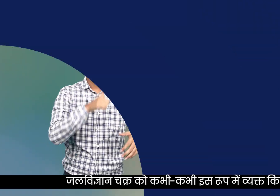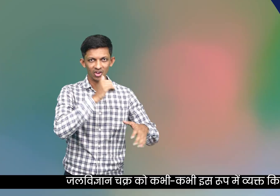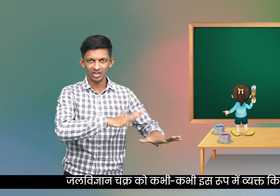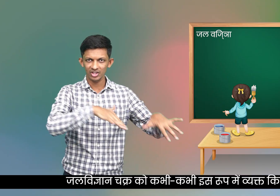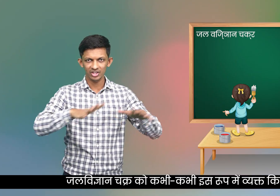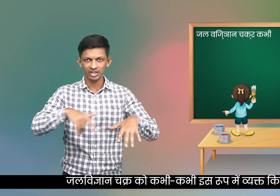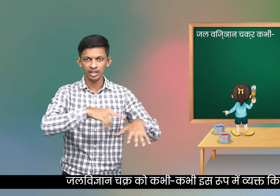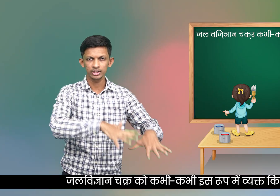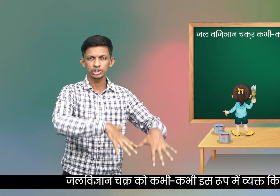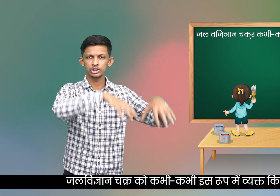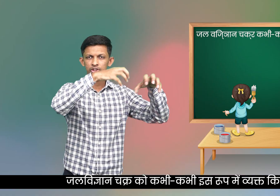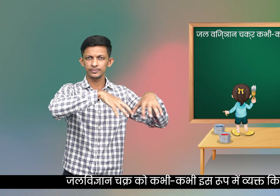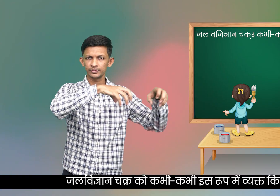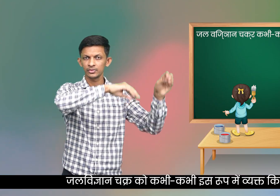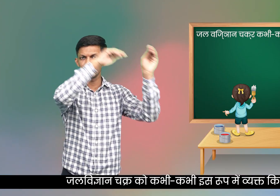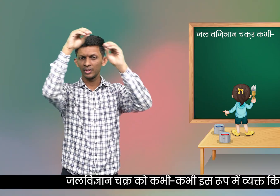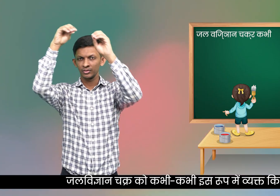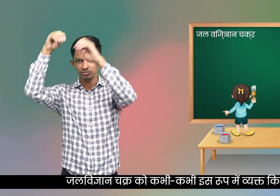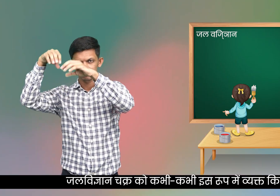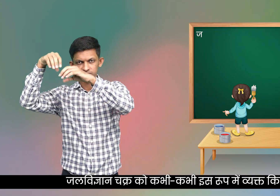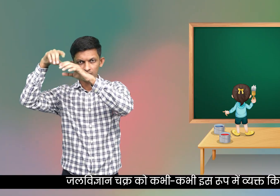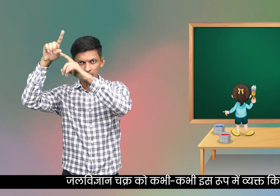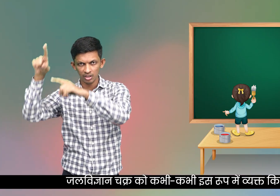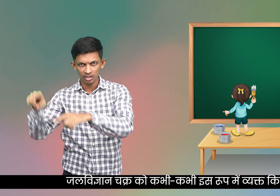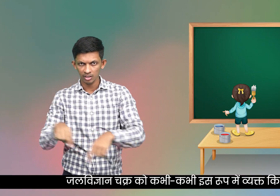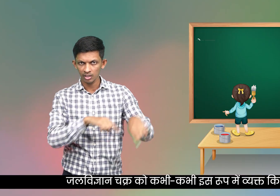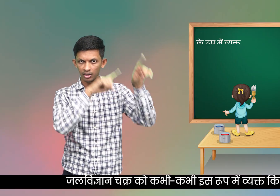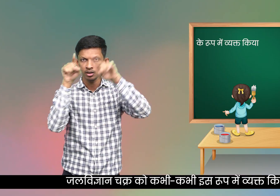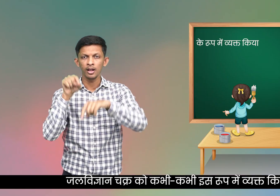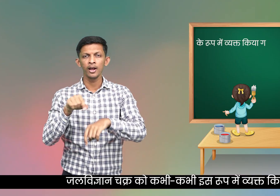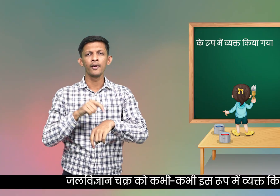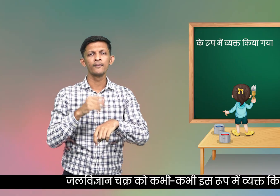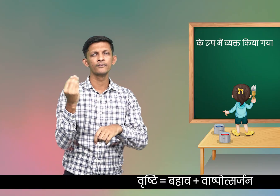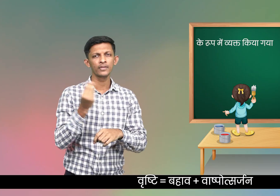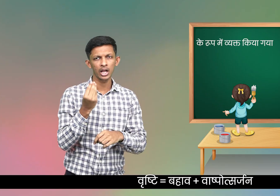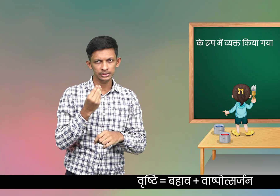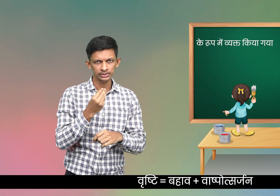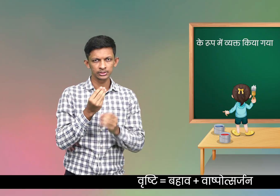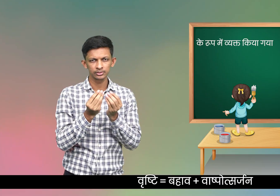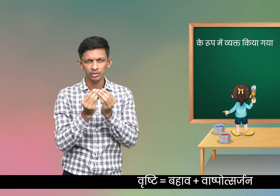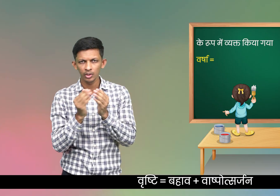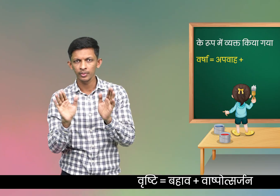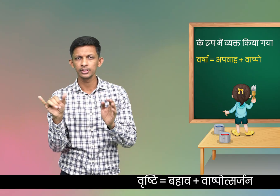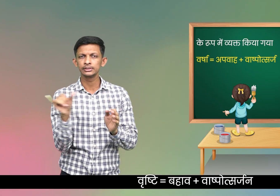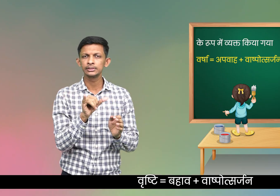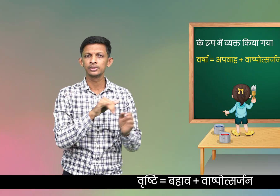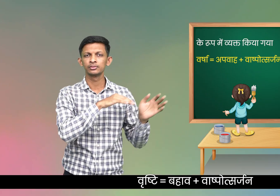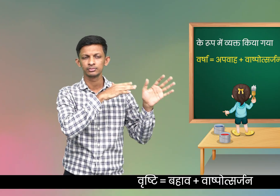जल विज्ञान चक्र को कभी कभी इस रूप में व्यक्त किया जाता है। वृष्टि इक्वल्स